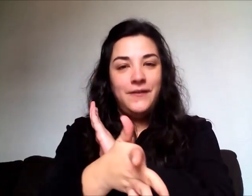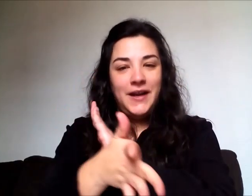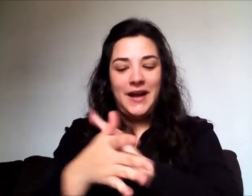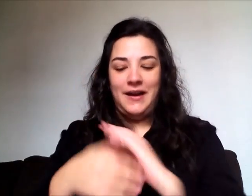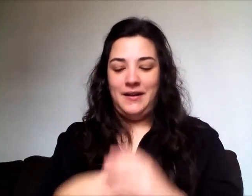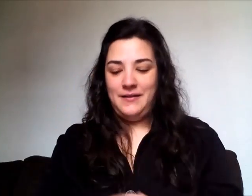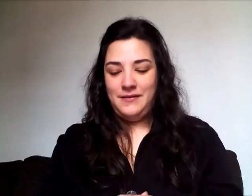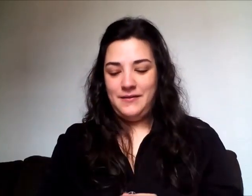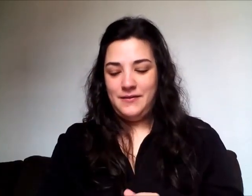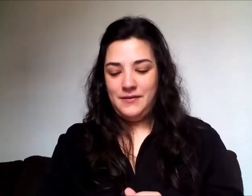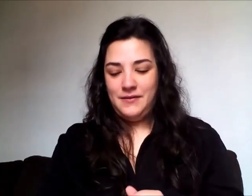Significar.